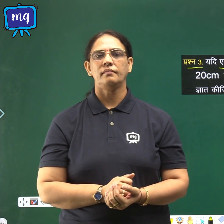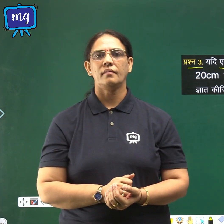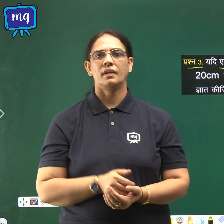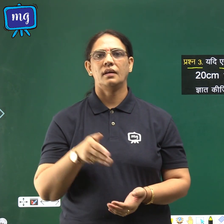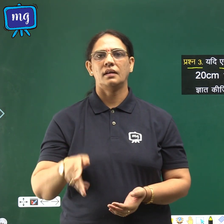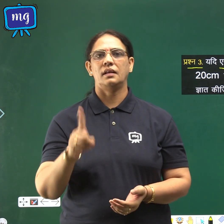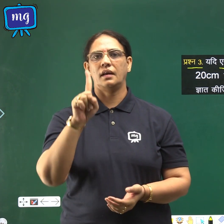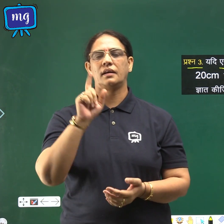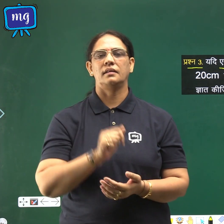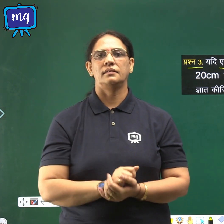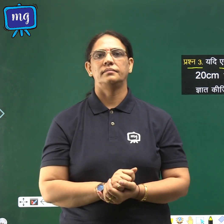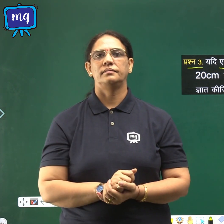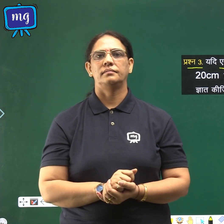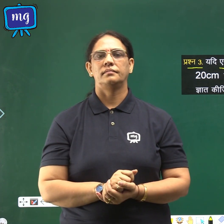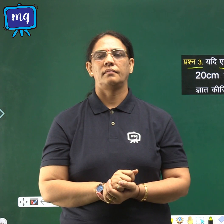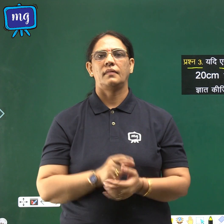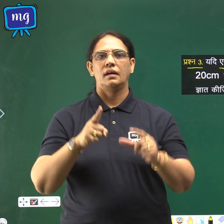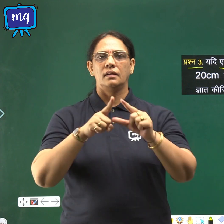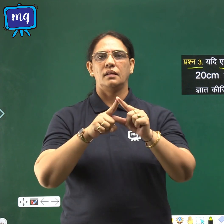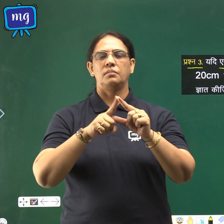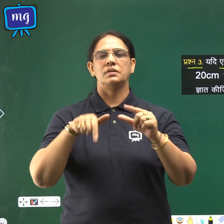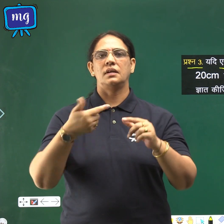यदि एक त्रिभुज की